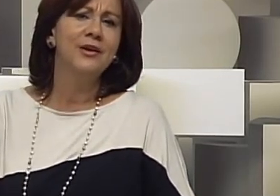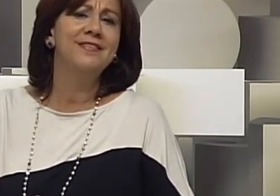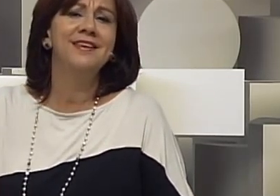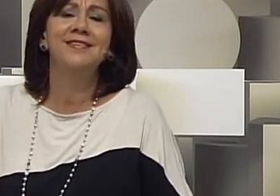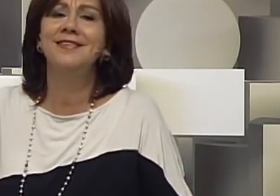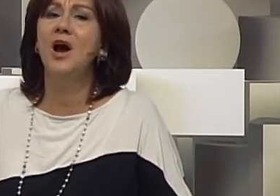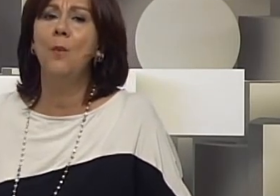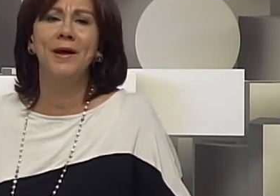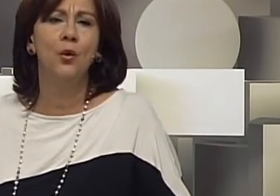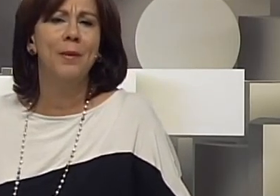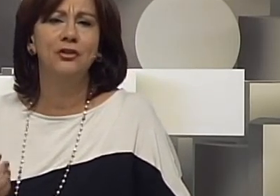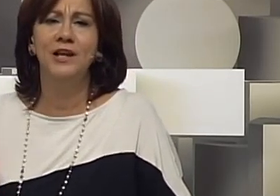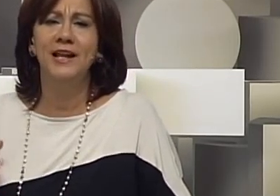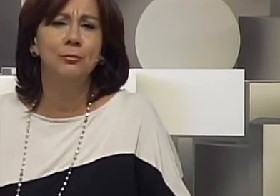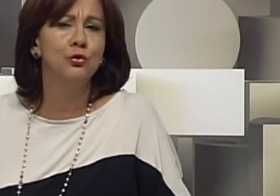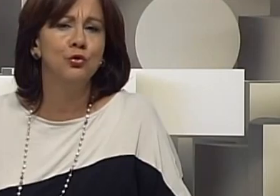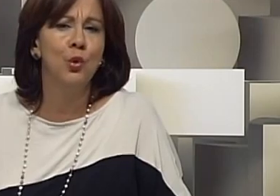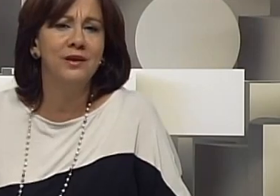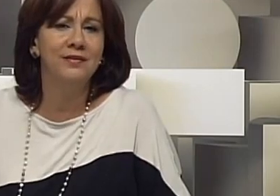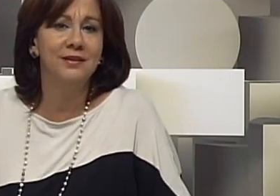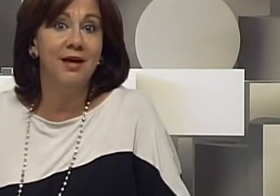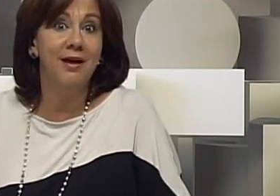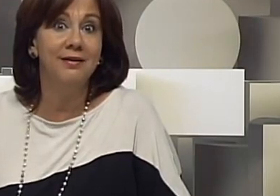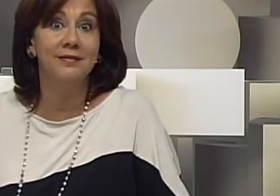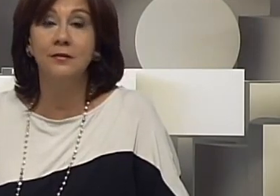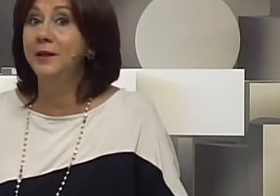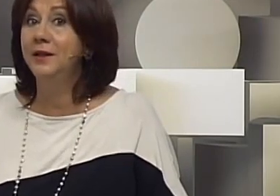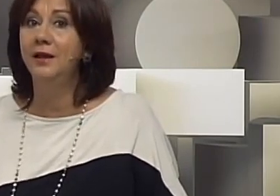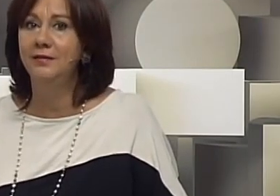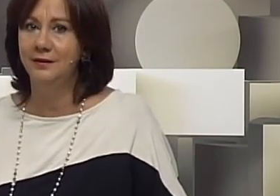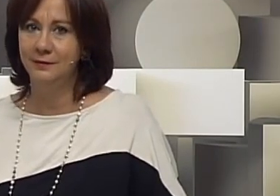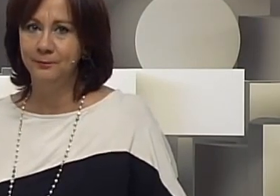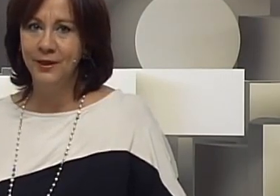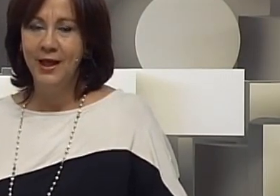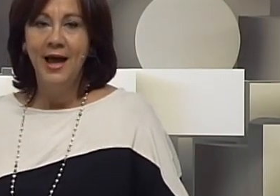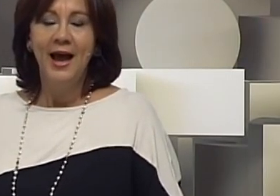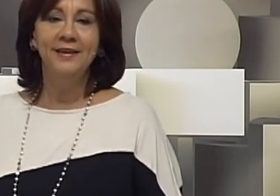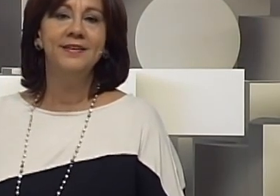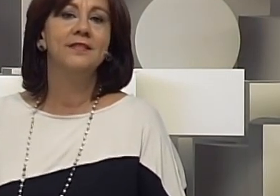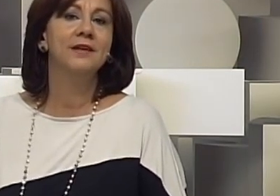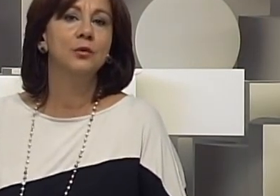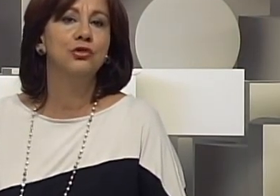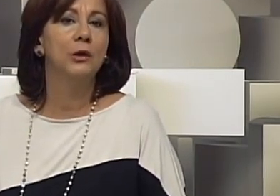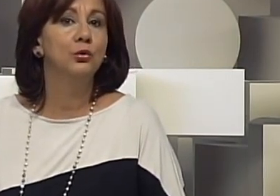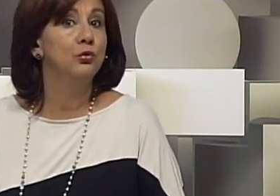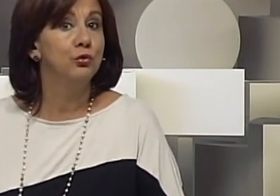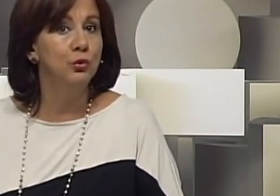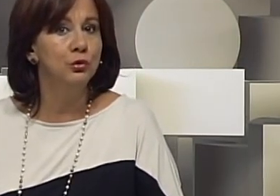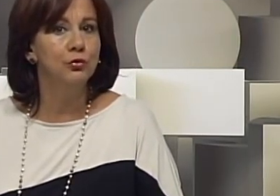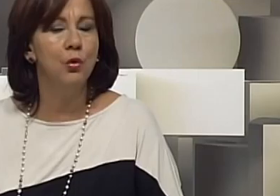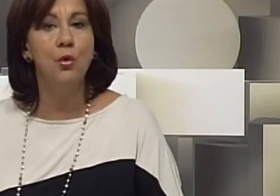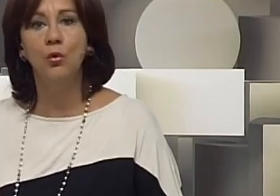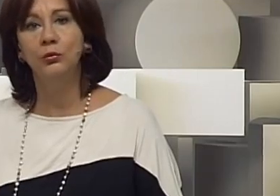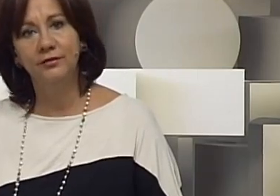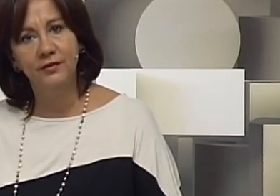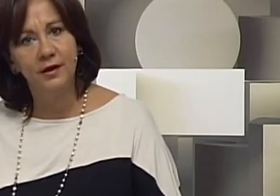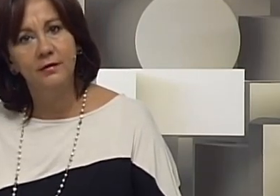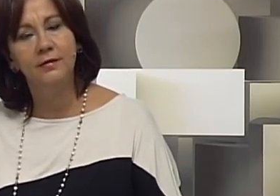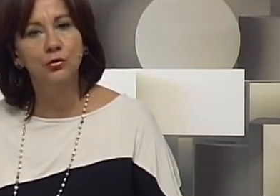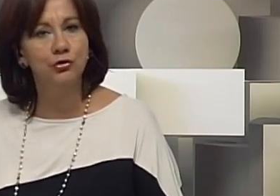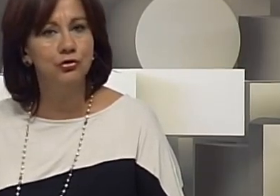linguagem é, claro, essencial para compartilhar emoções, ideias, experiências. A inserção de alunos surdos ou